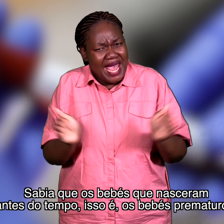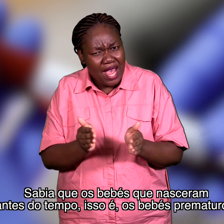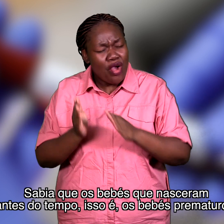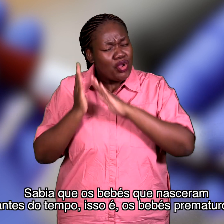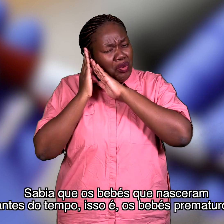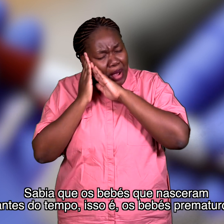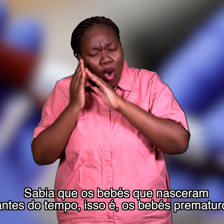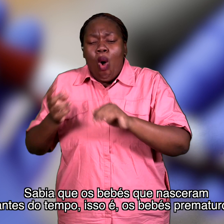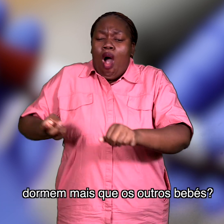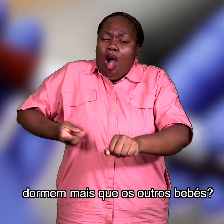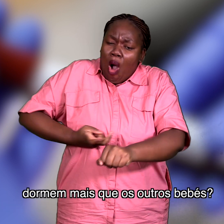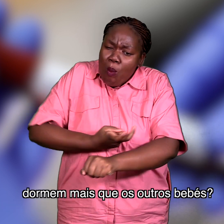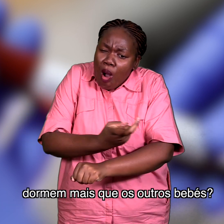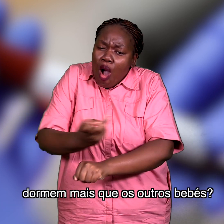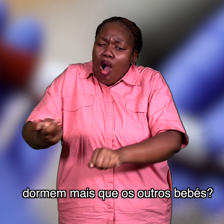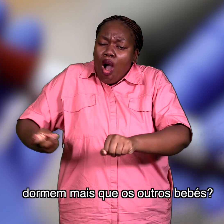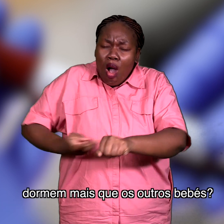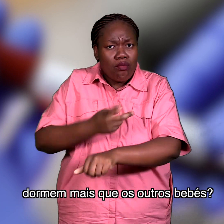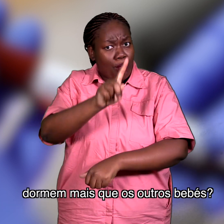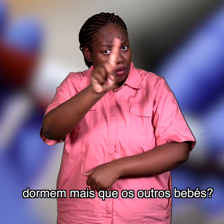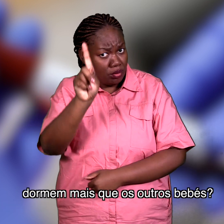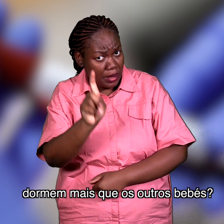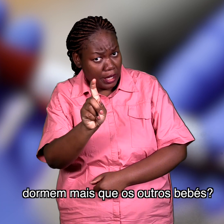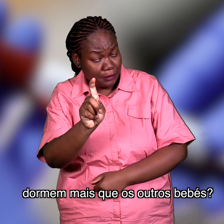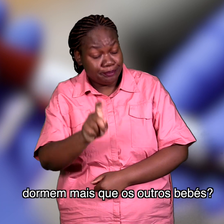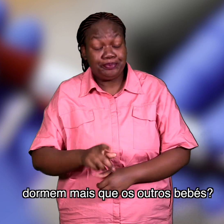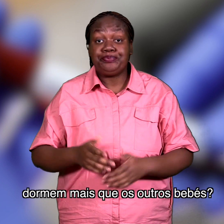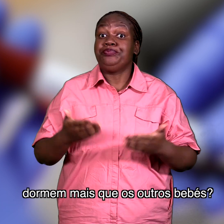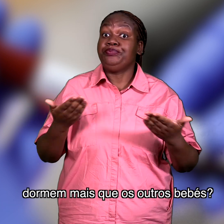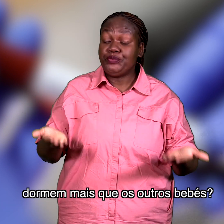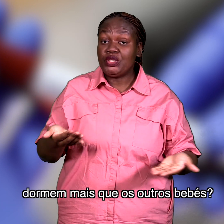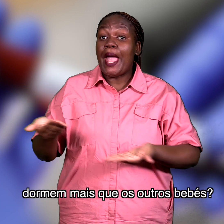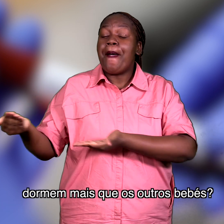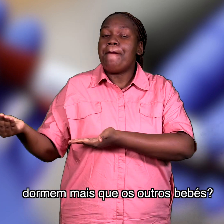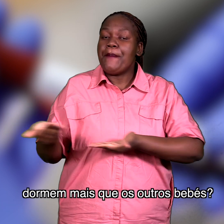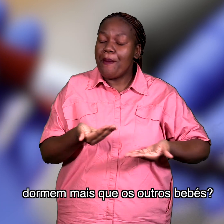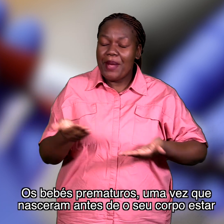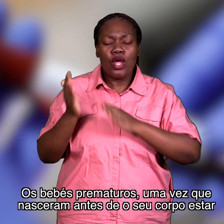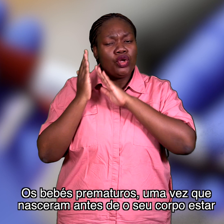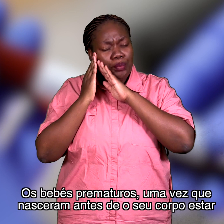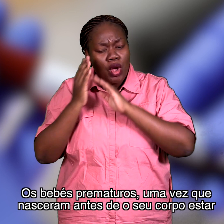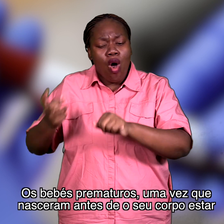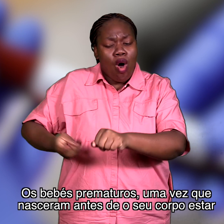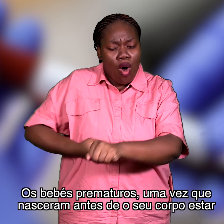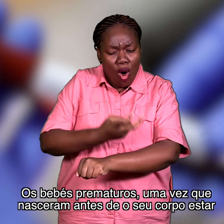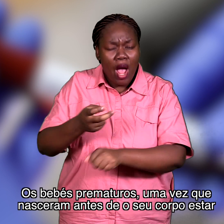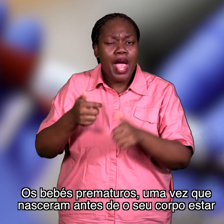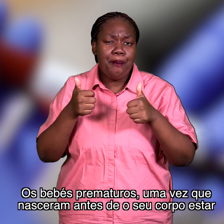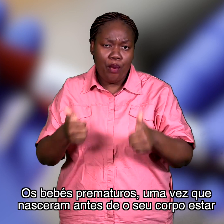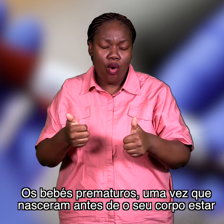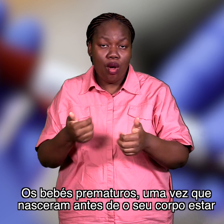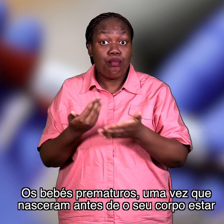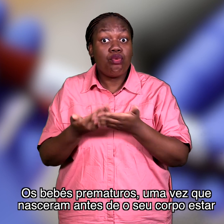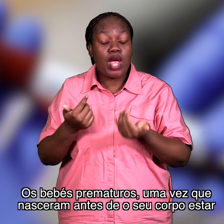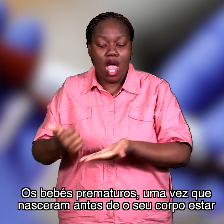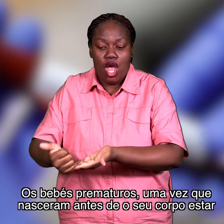bebês prematuros, dormem mais do que outros bebês? Os bebês prematuros, uma vez que nascem antes de o seu corpo estar completamente